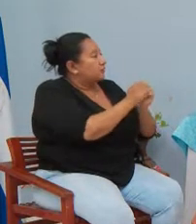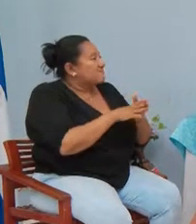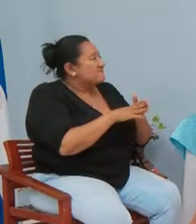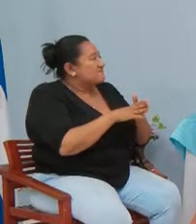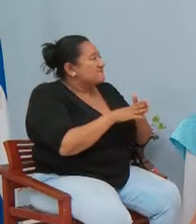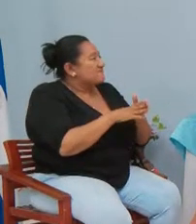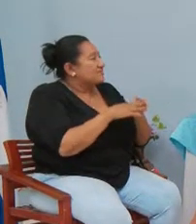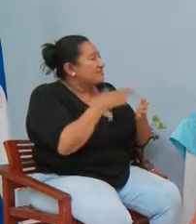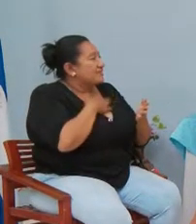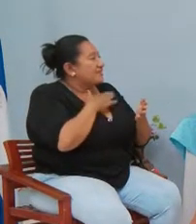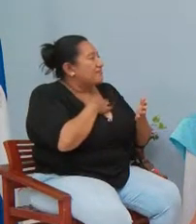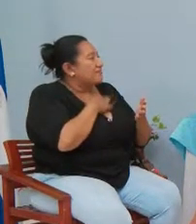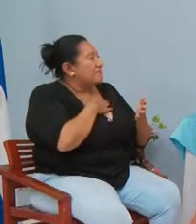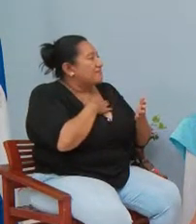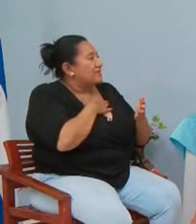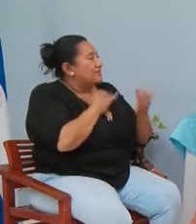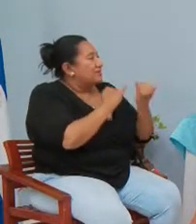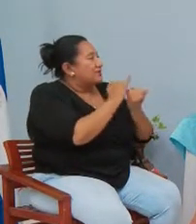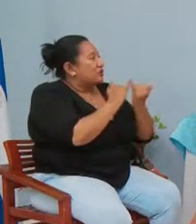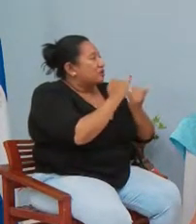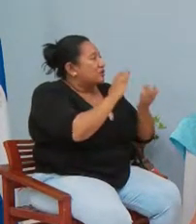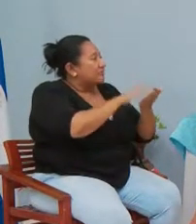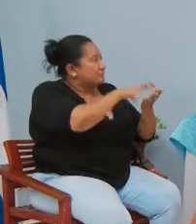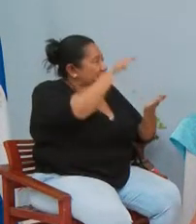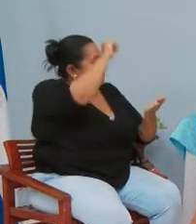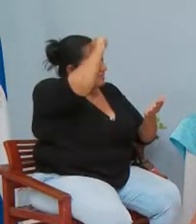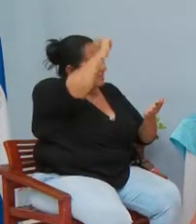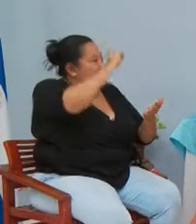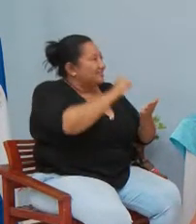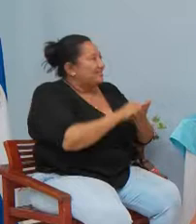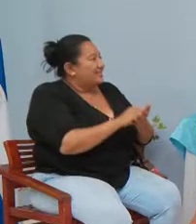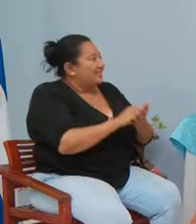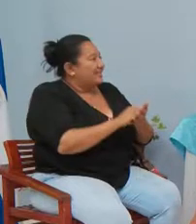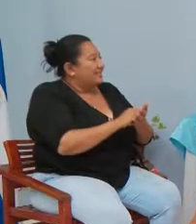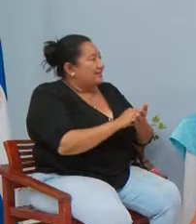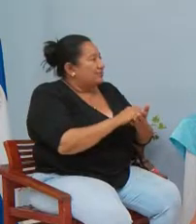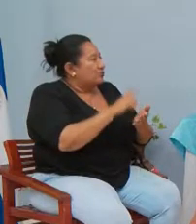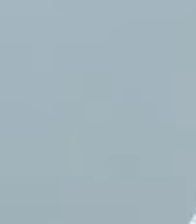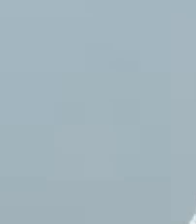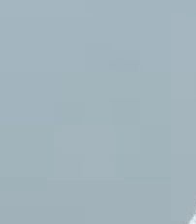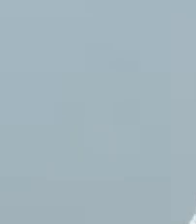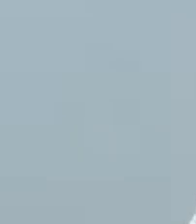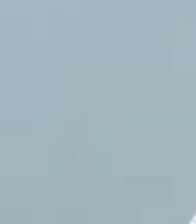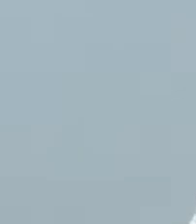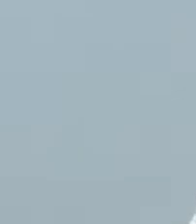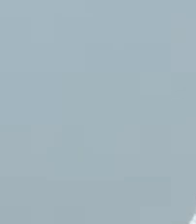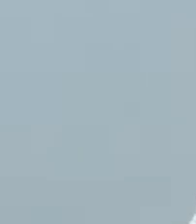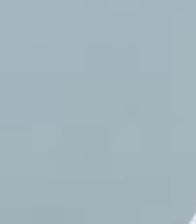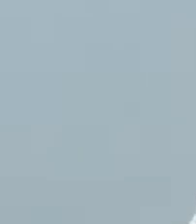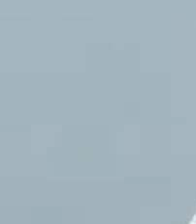visual? Para mí todo igual ha sido un aprendizaje. Yo no había estado al frente